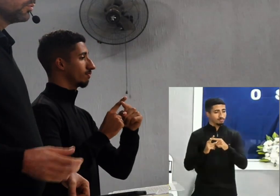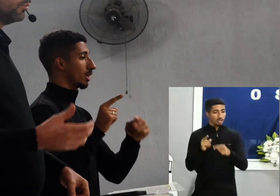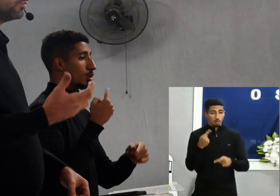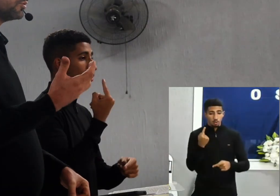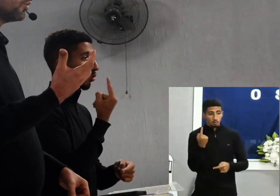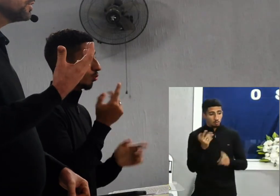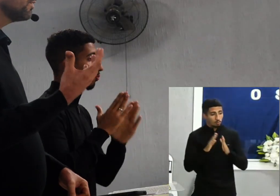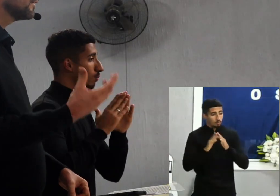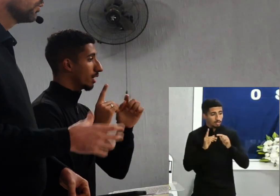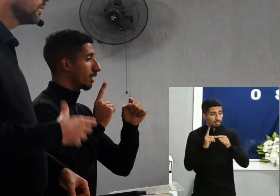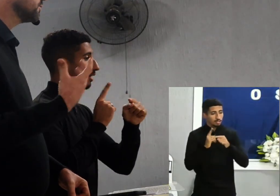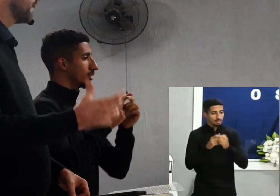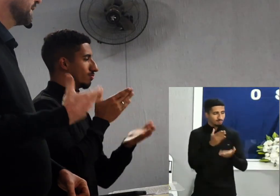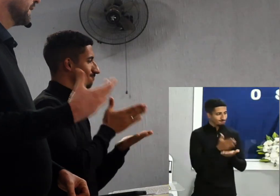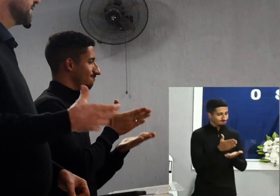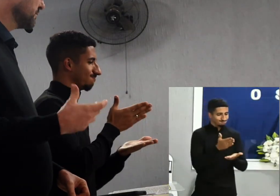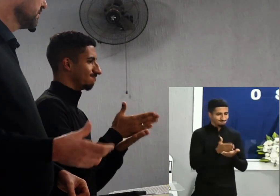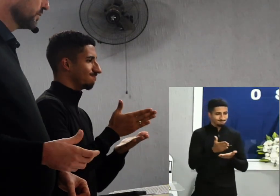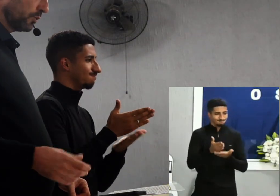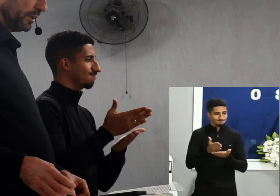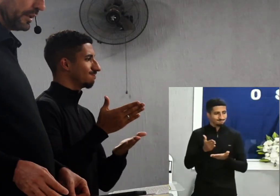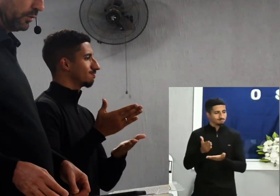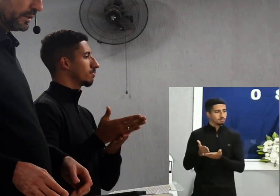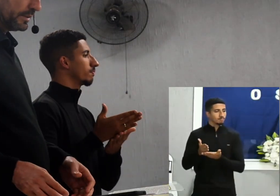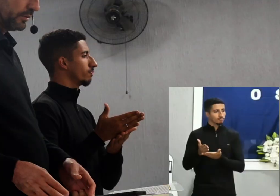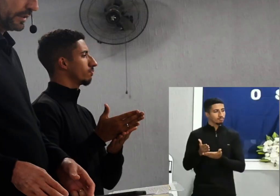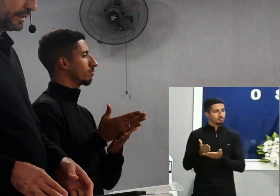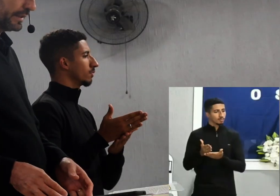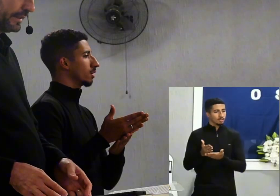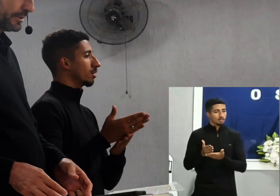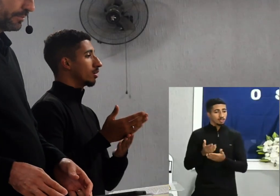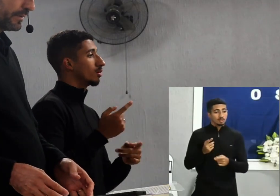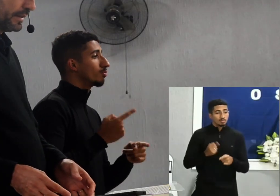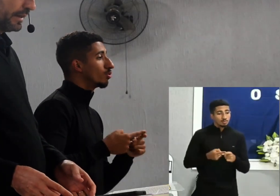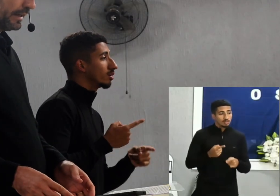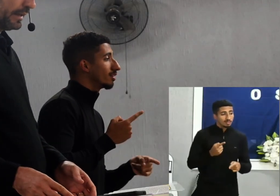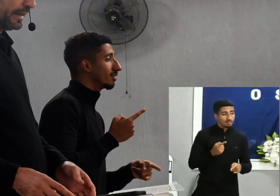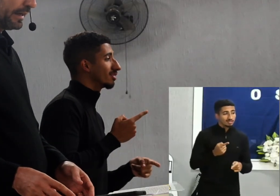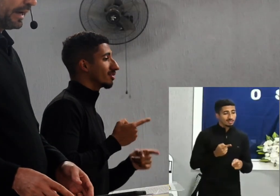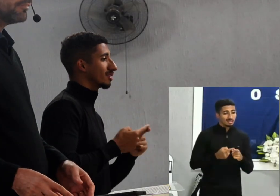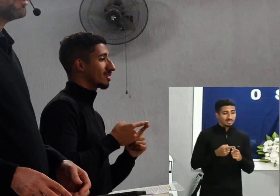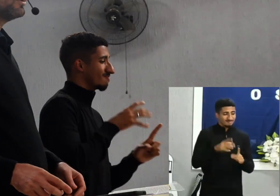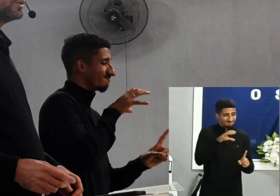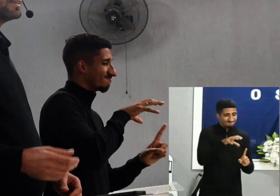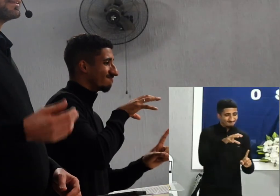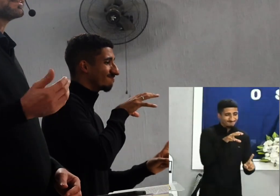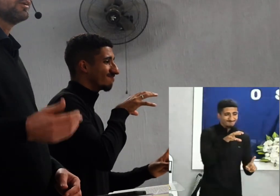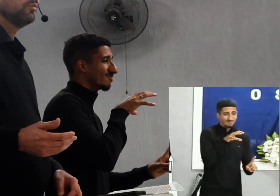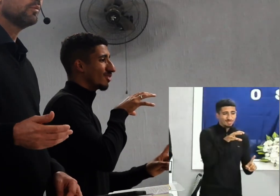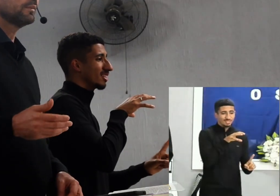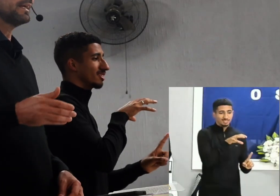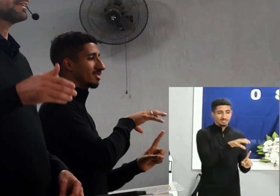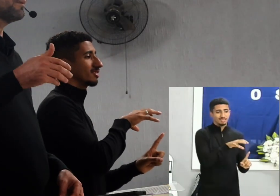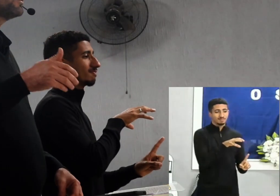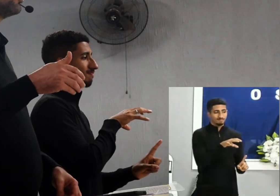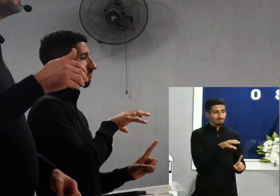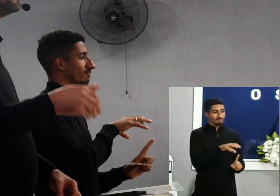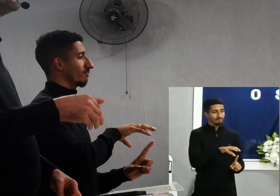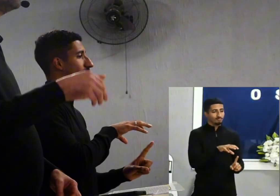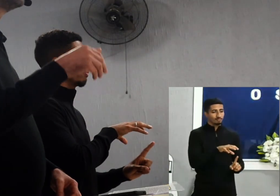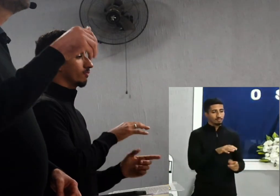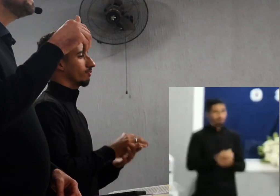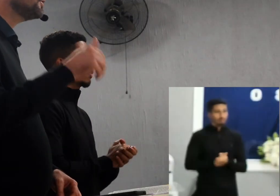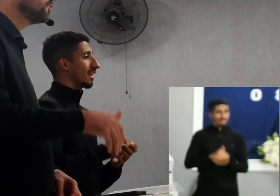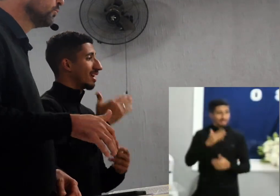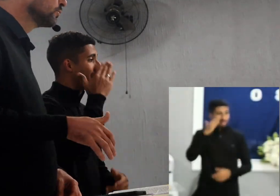E um dos motivadores para aquelas divisões que aconteciam naquela igreja era a valorização da